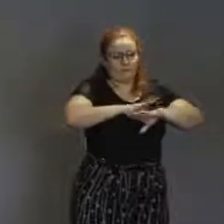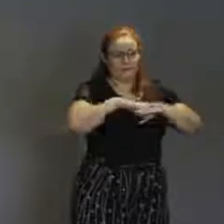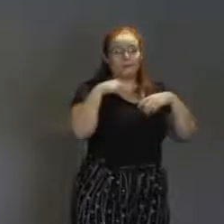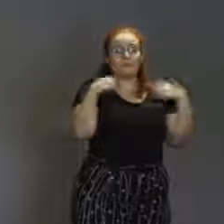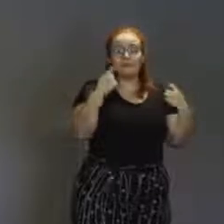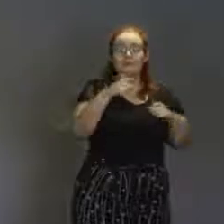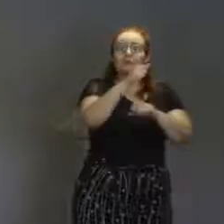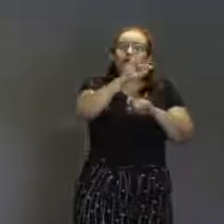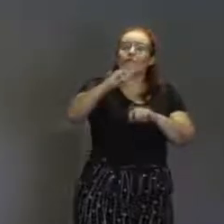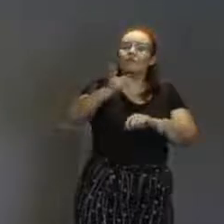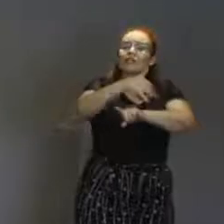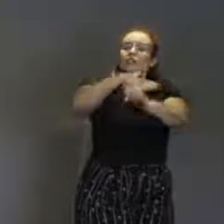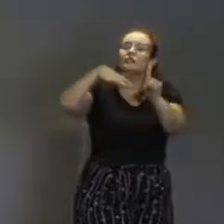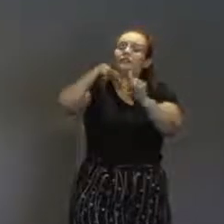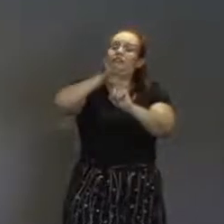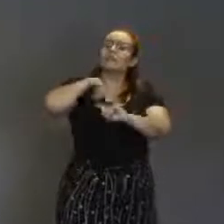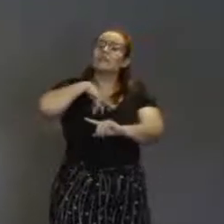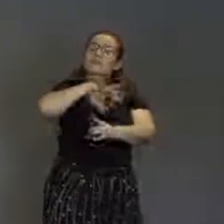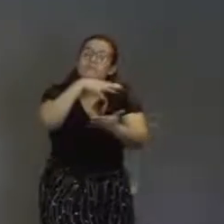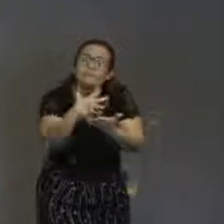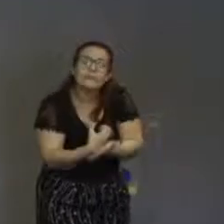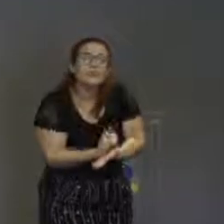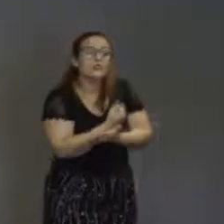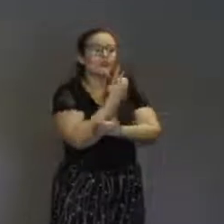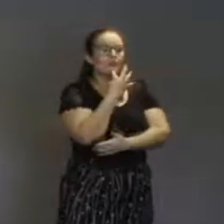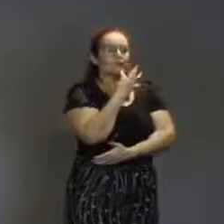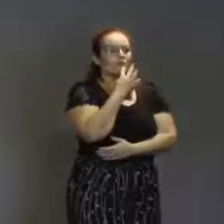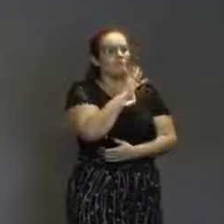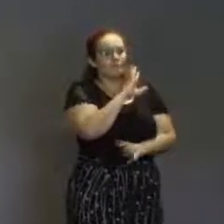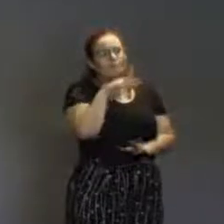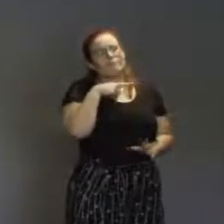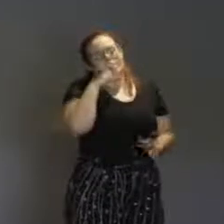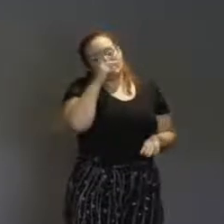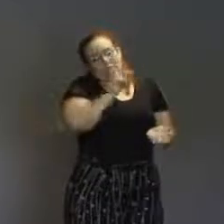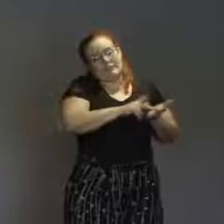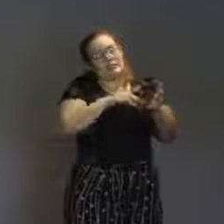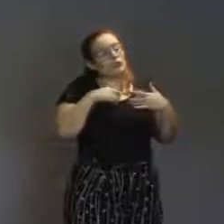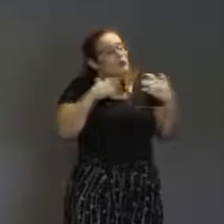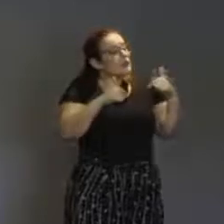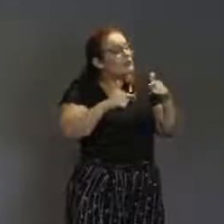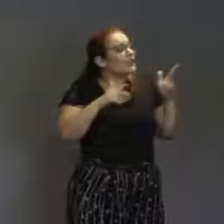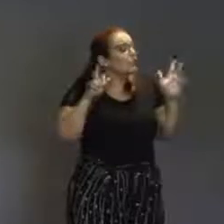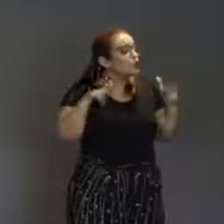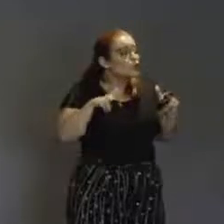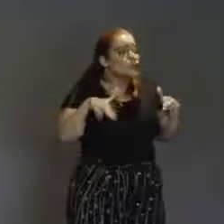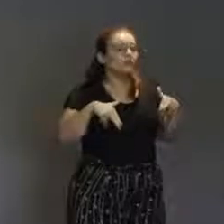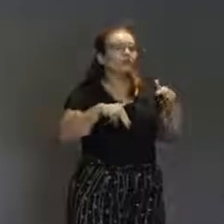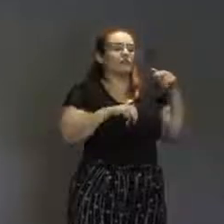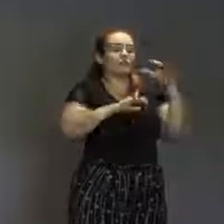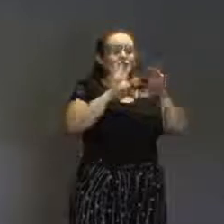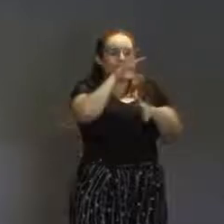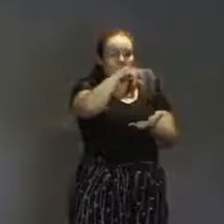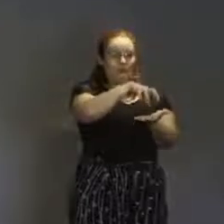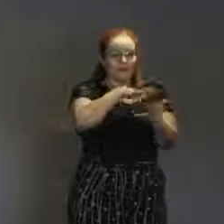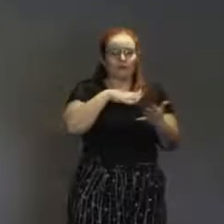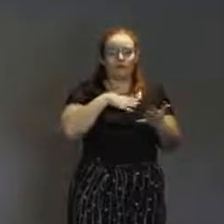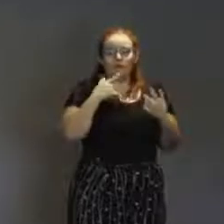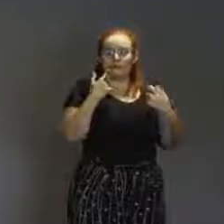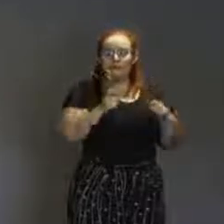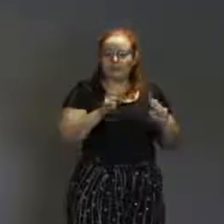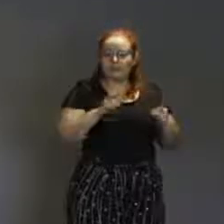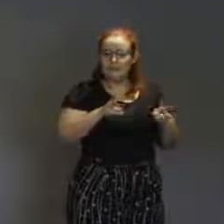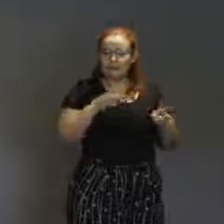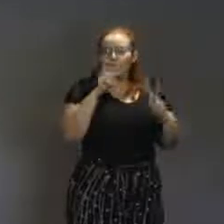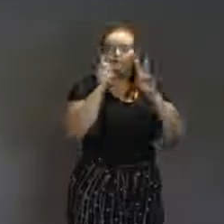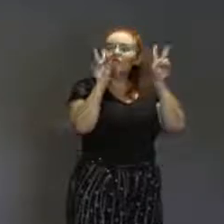na sociedade. Eu vou falar, realmente, nunca trabalhei em fundação, então eu falo sempre de uma visão externa, mas as